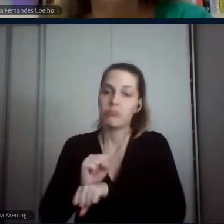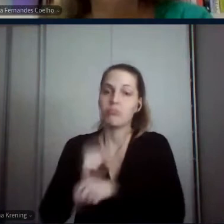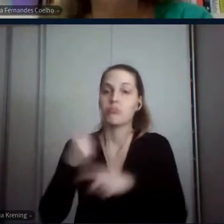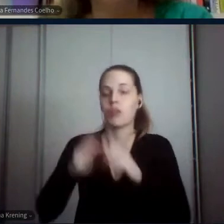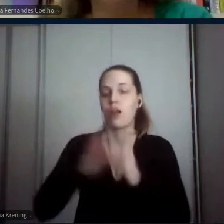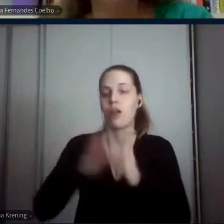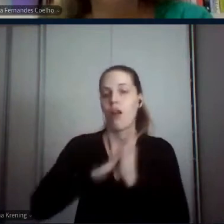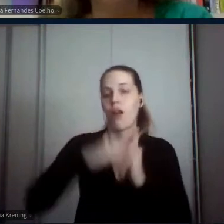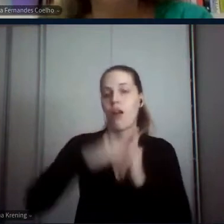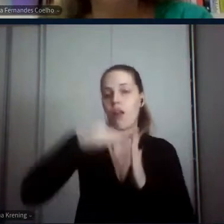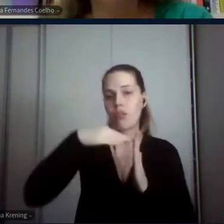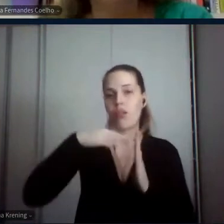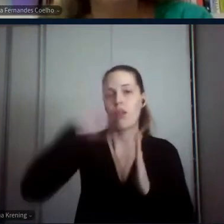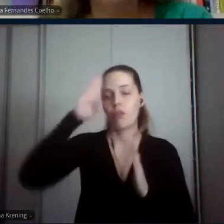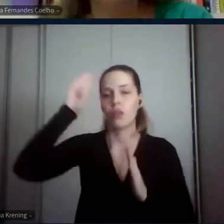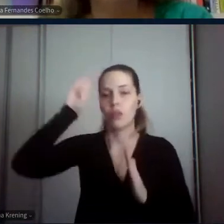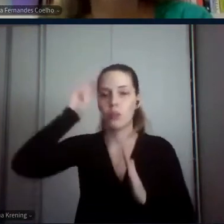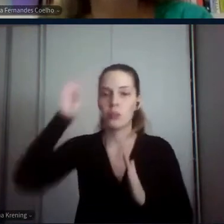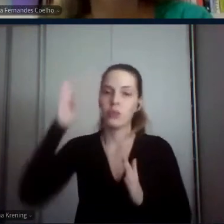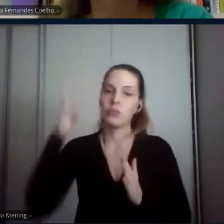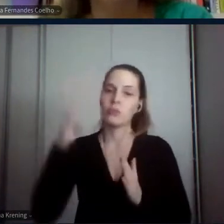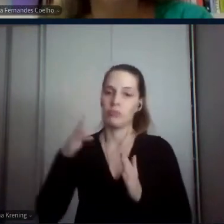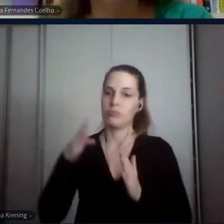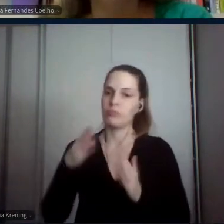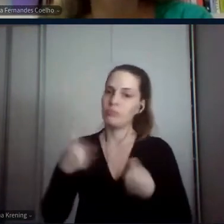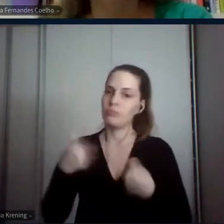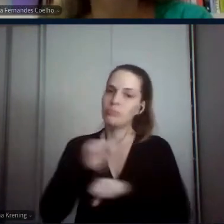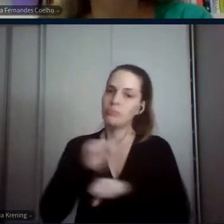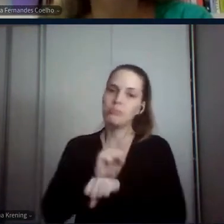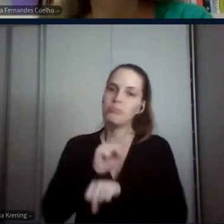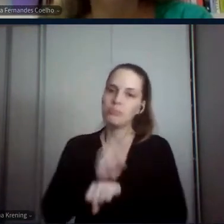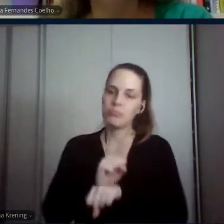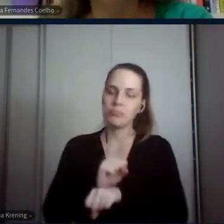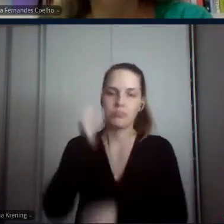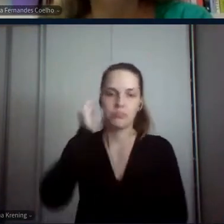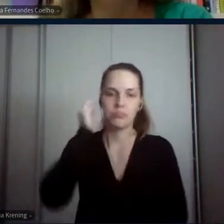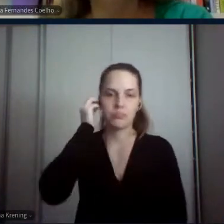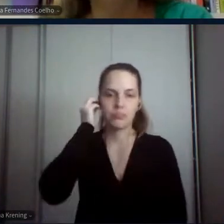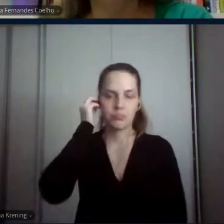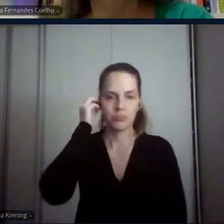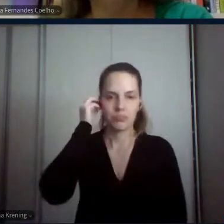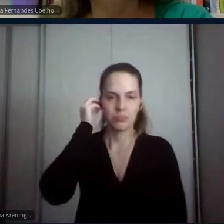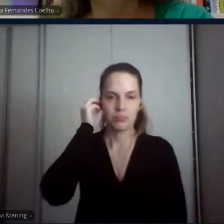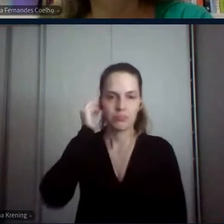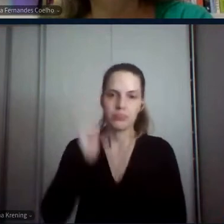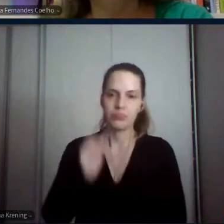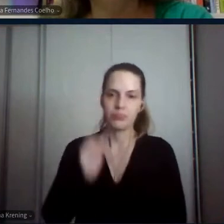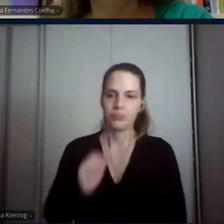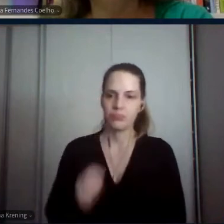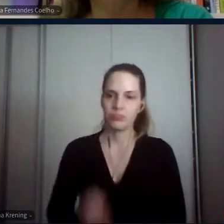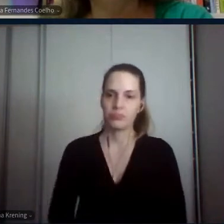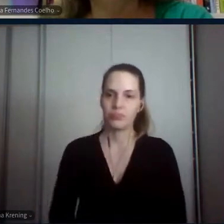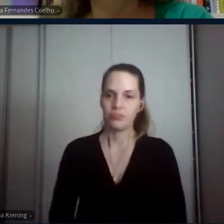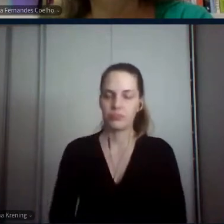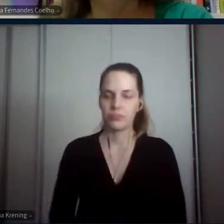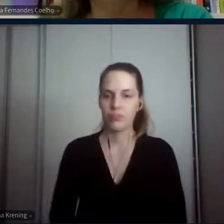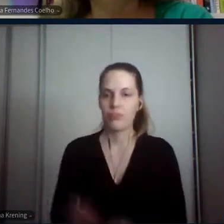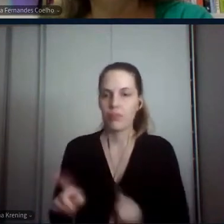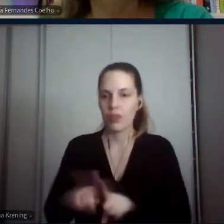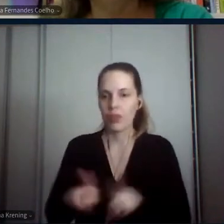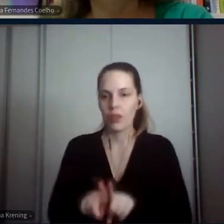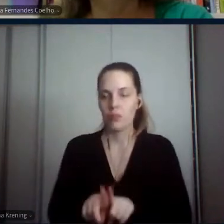para os estágios obrigatórios, tá? E um outro comentário que a